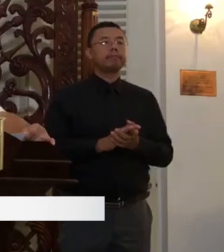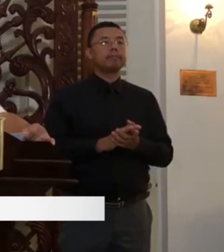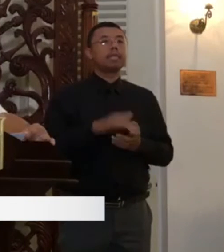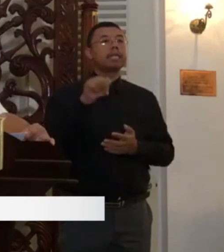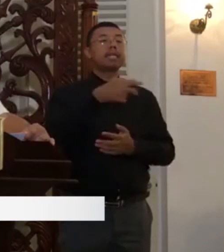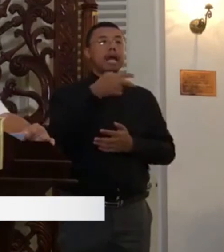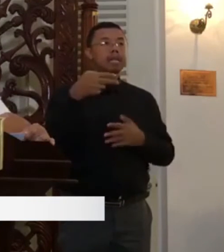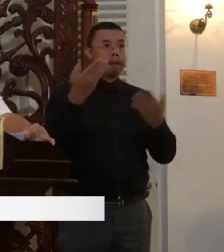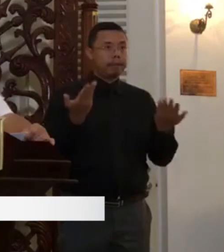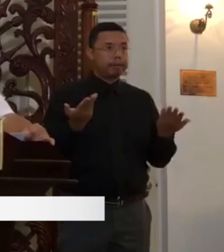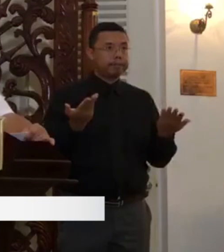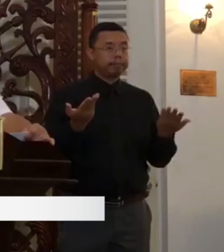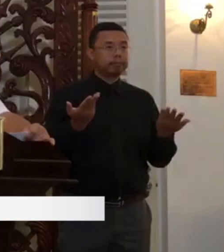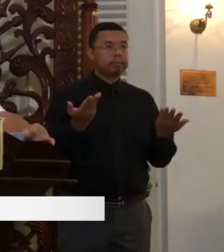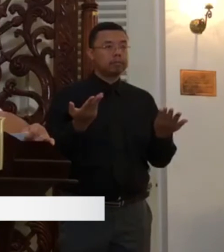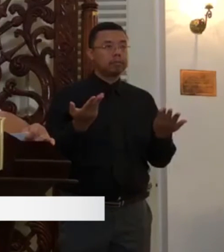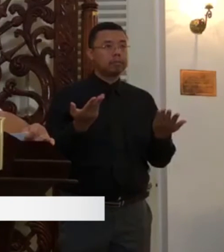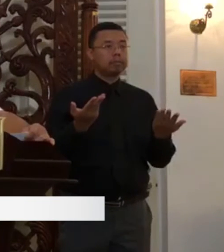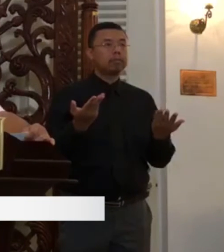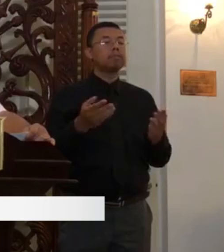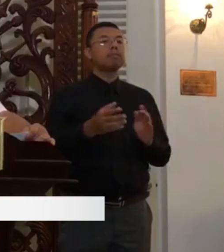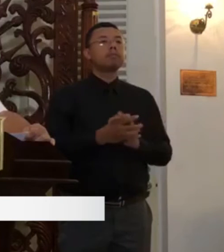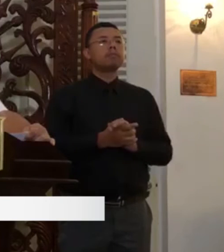Ini artinya bahwa